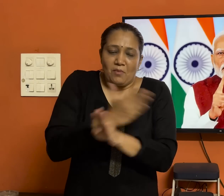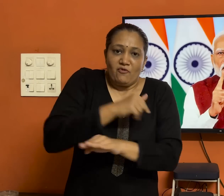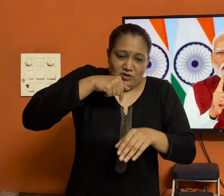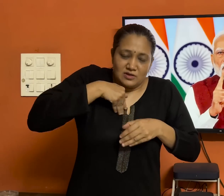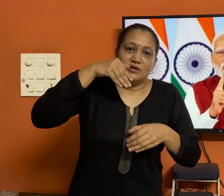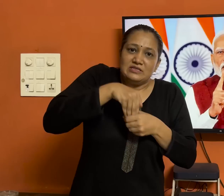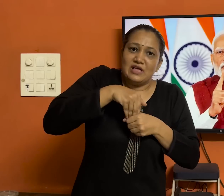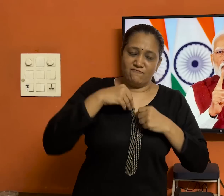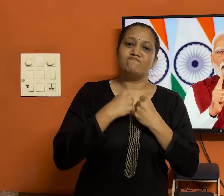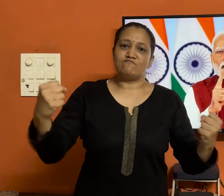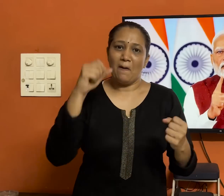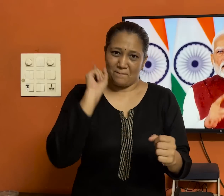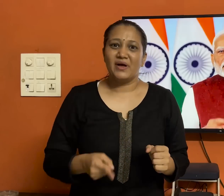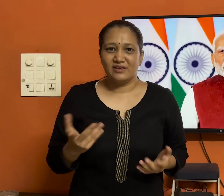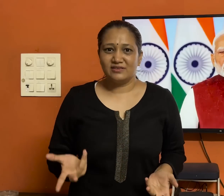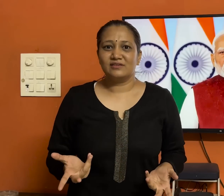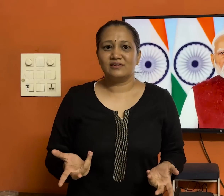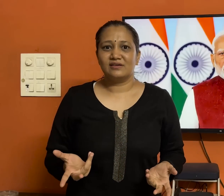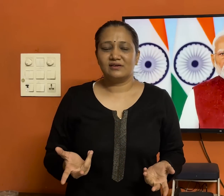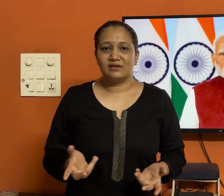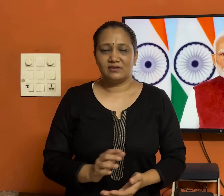शक्ति से होकर जाता है।